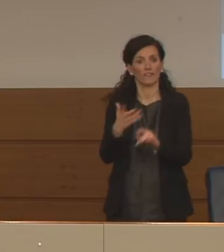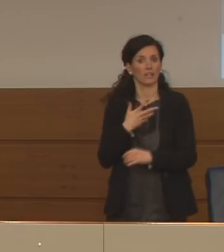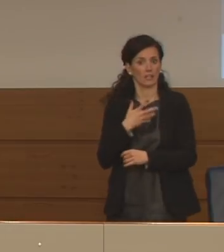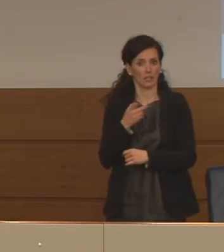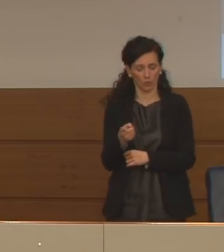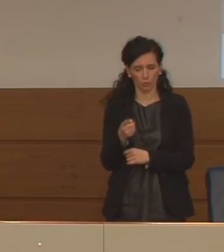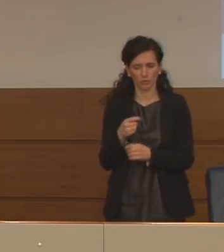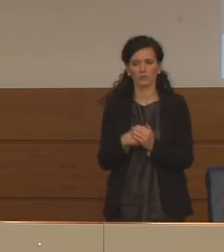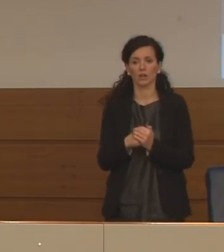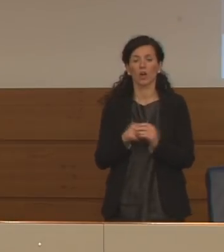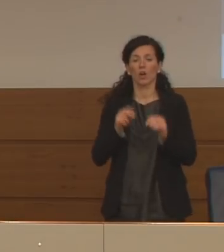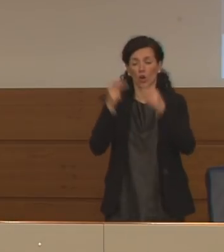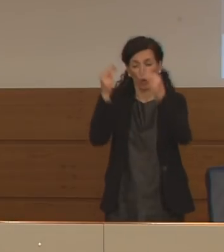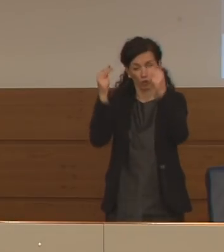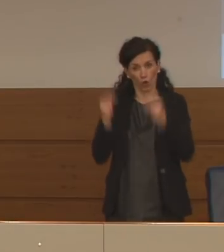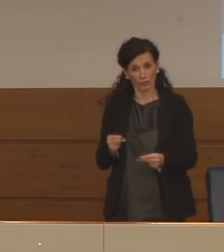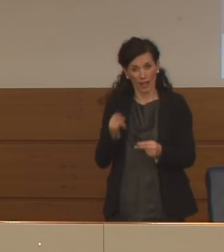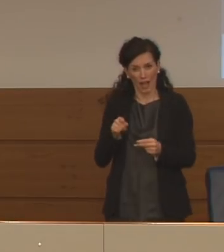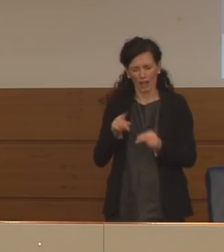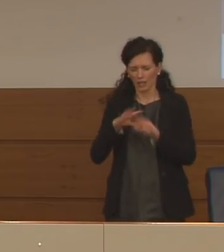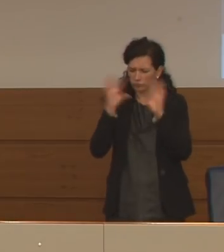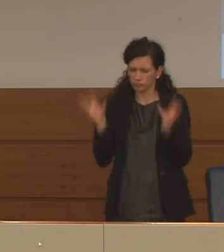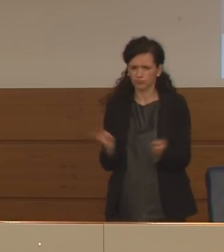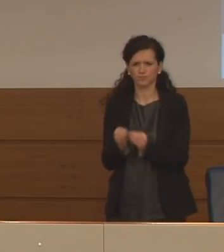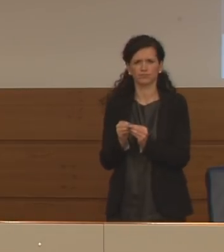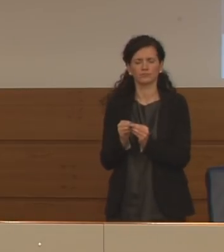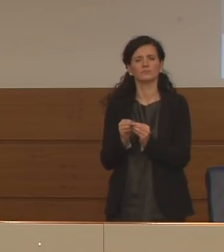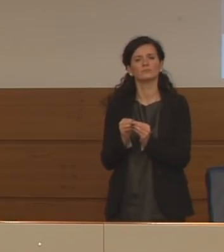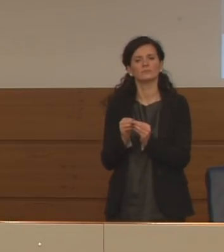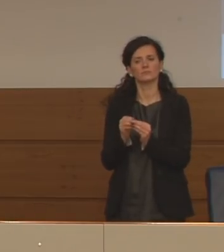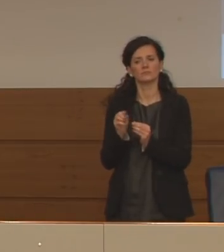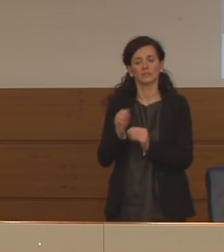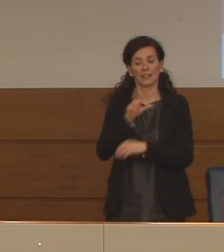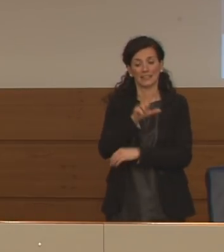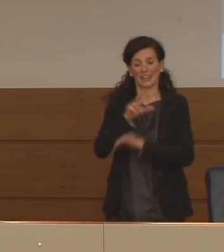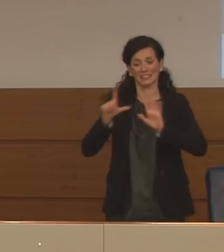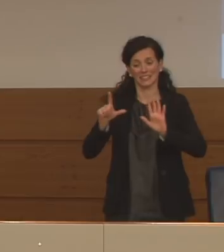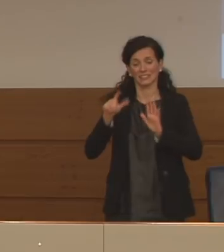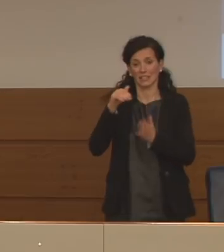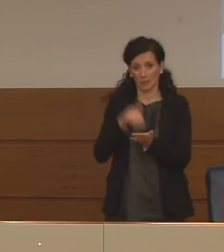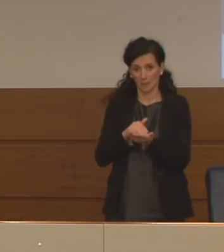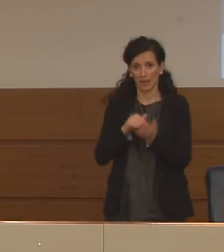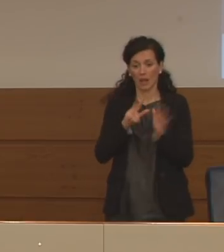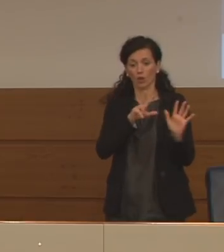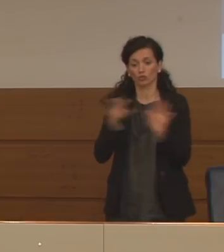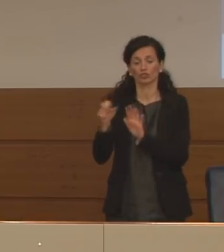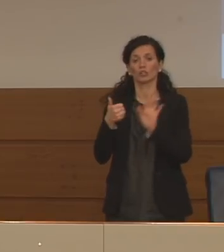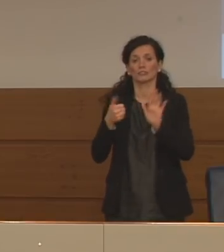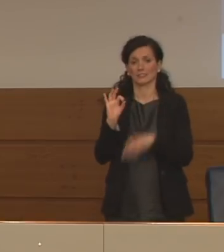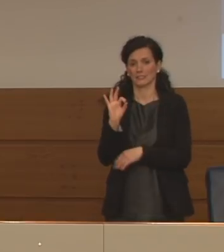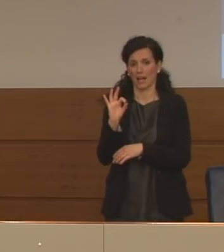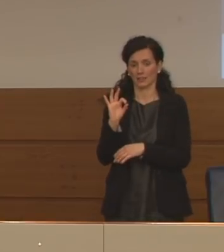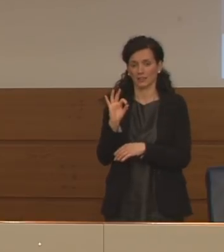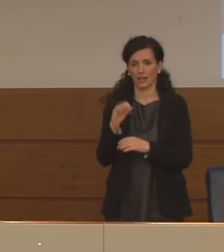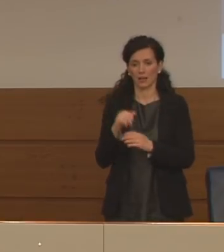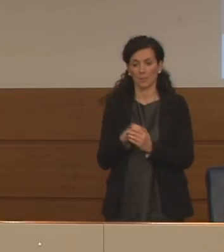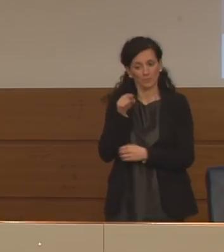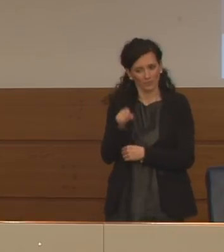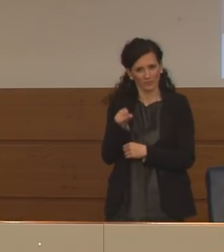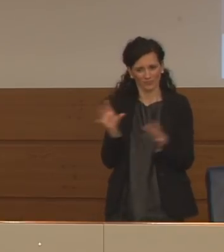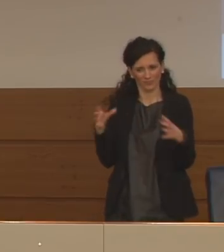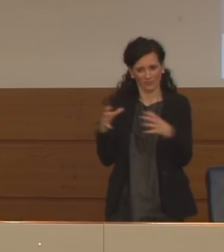totale delle persone attualmente positive e di 37.800 60 di